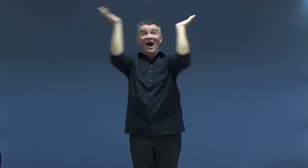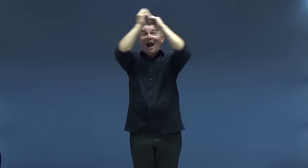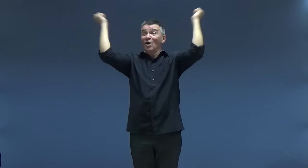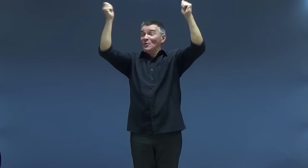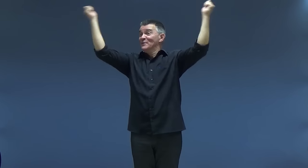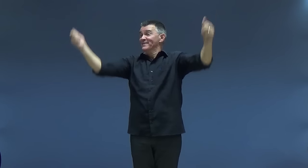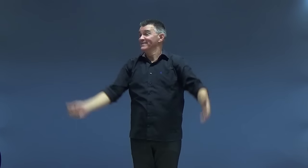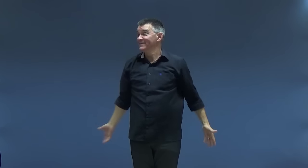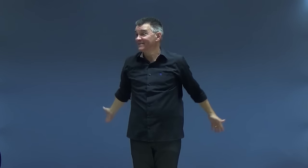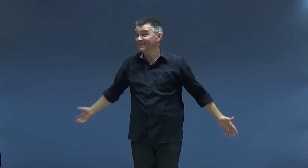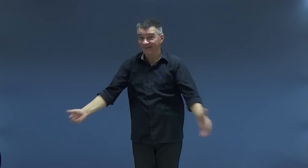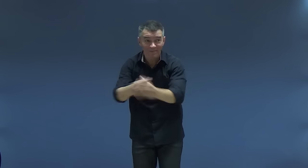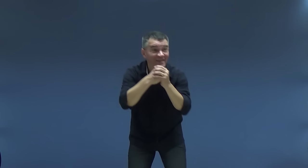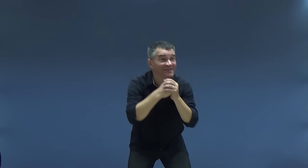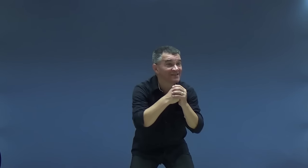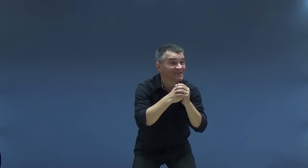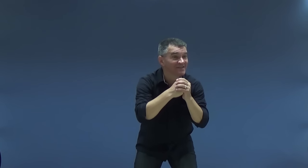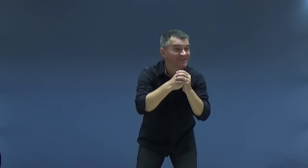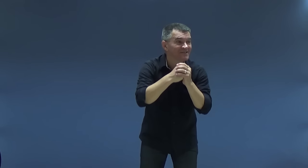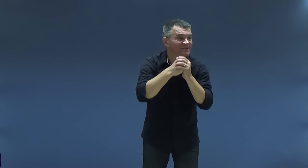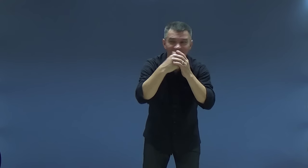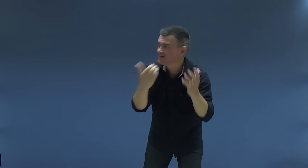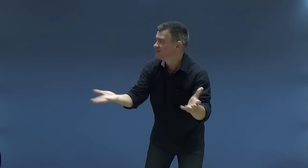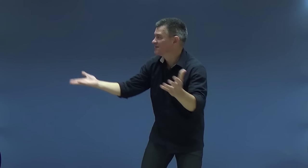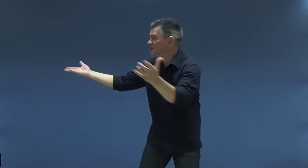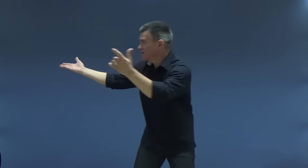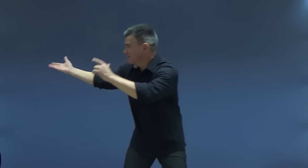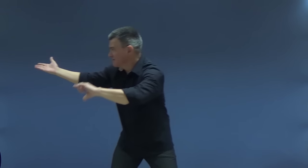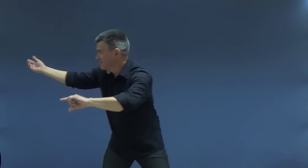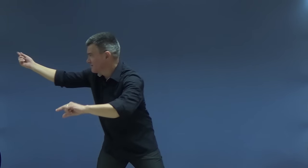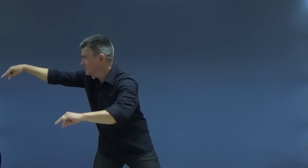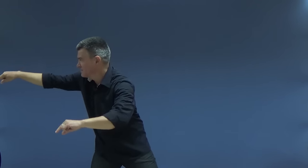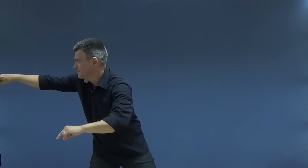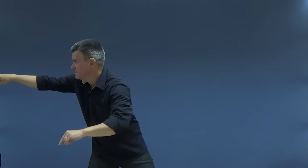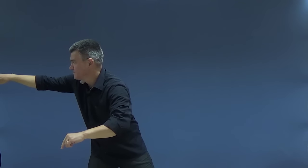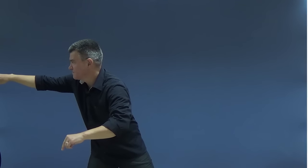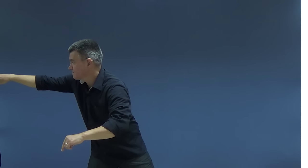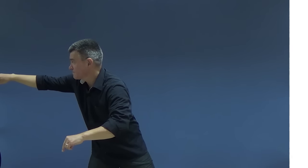Né? Você vai pro céu, não é verdade? Amém? Amém? Outro.